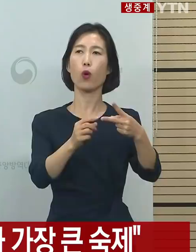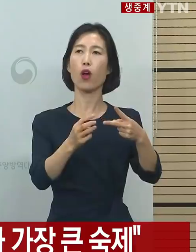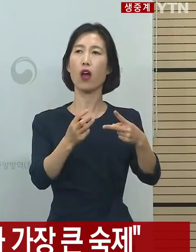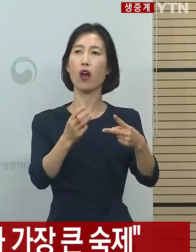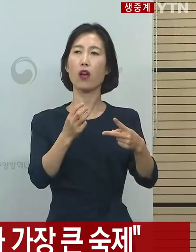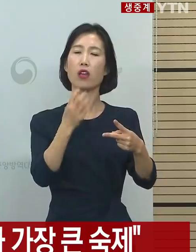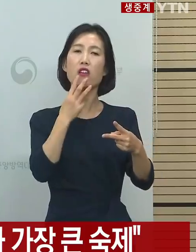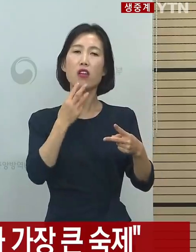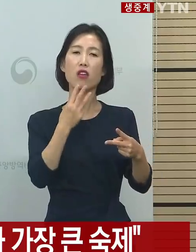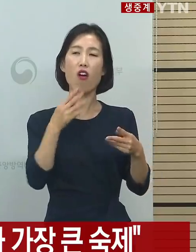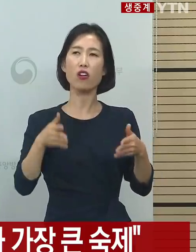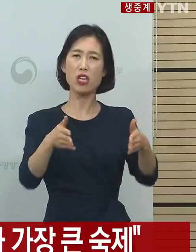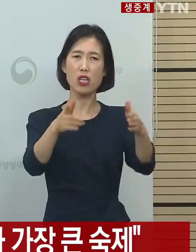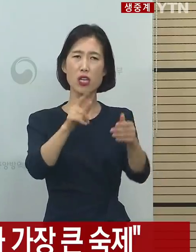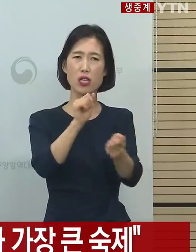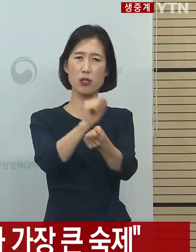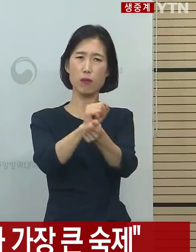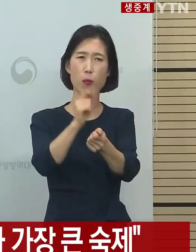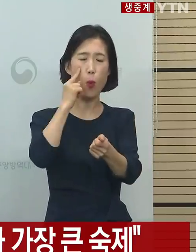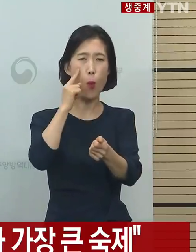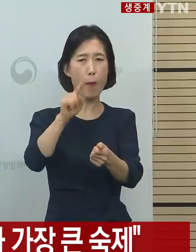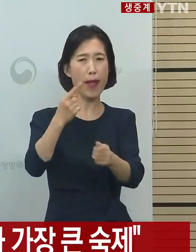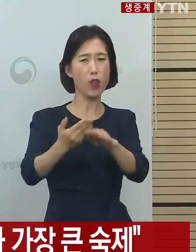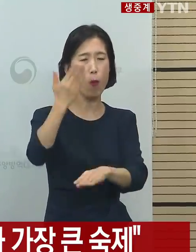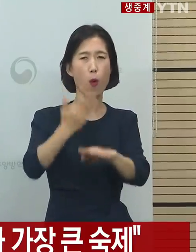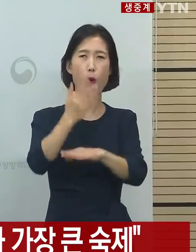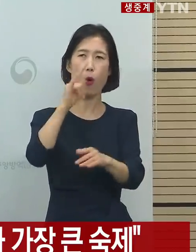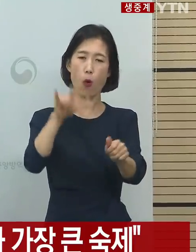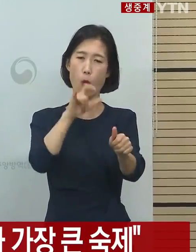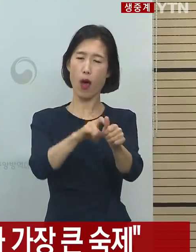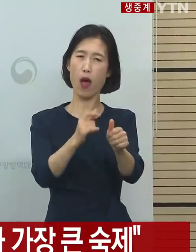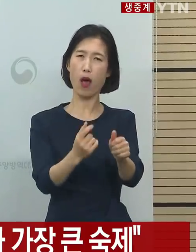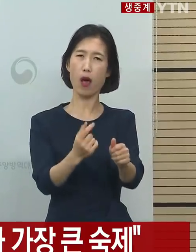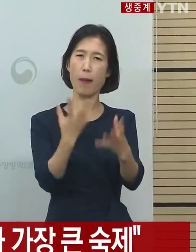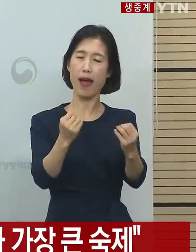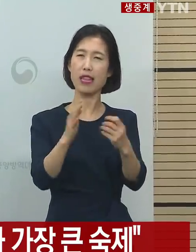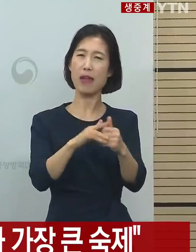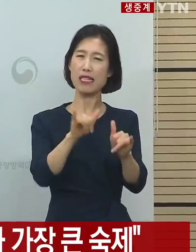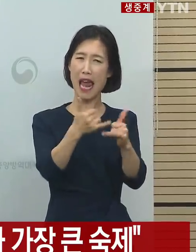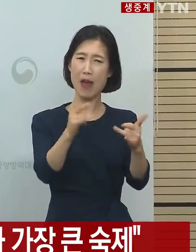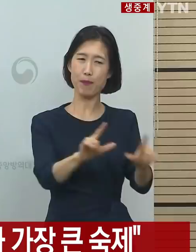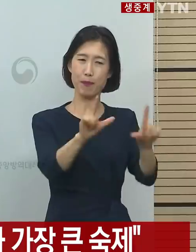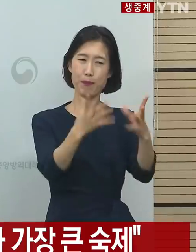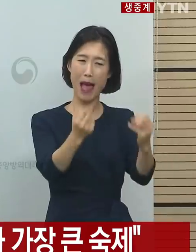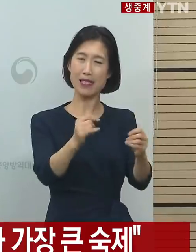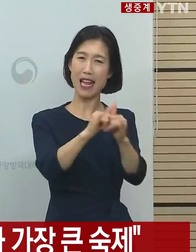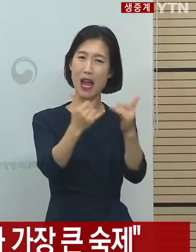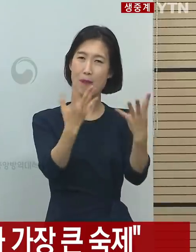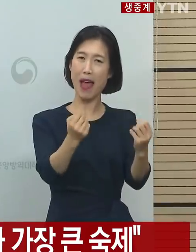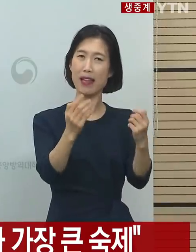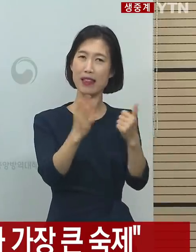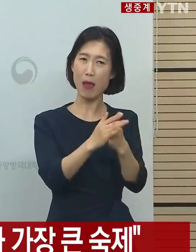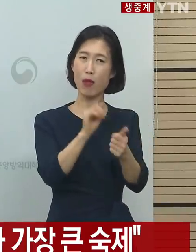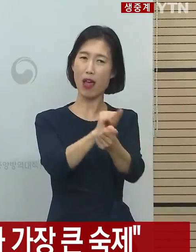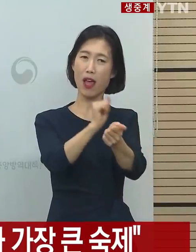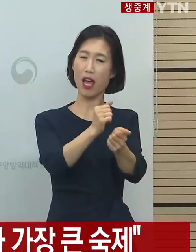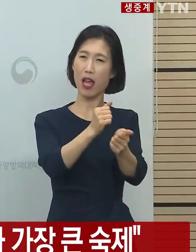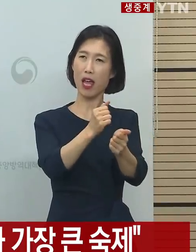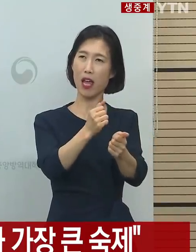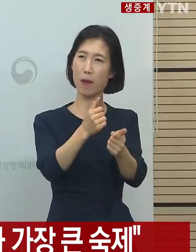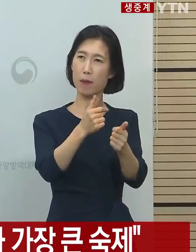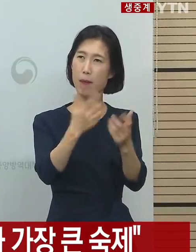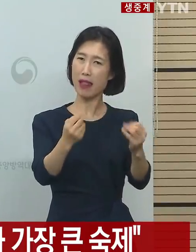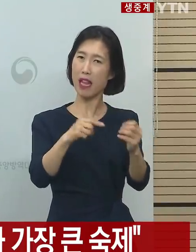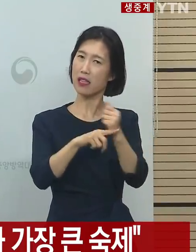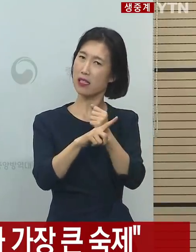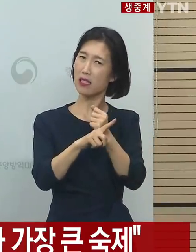100명씩 넘고 집단 감염도 계속 나타나고 있는데 그 인구 밀집도를 감안했을 때 타 지역보다 더 우려스러운 상황이 많다는